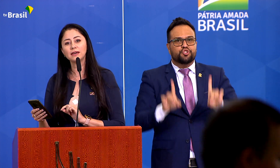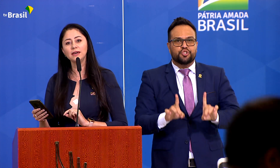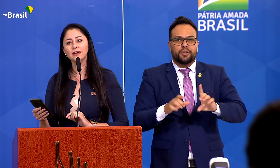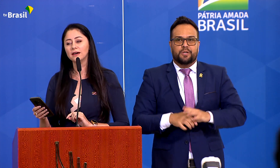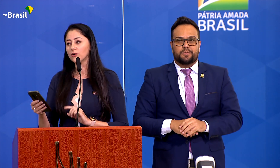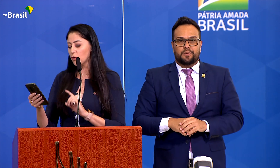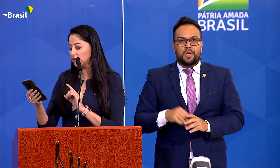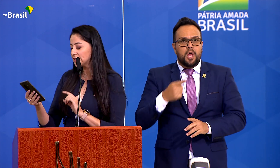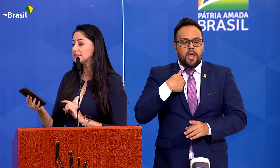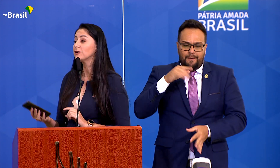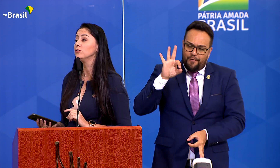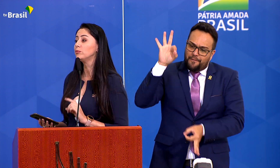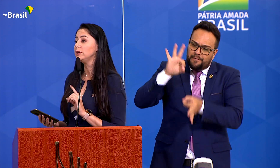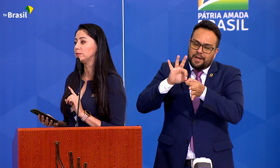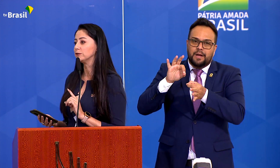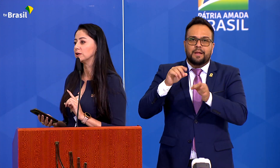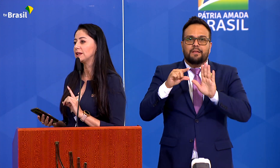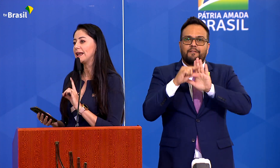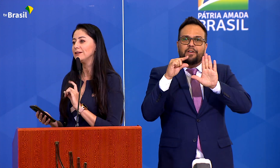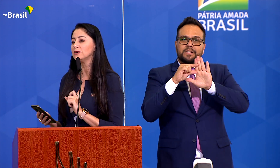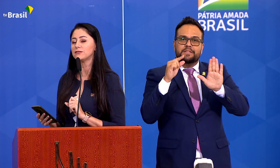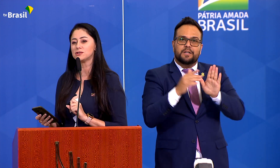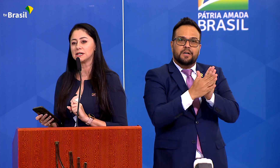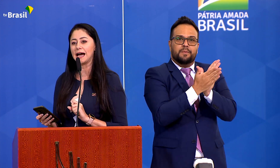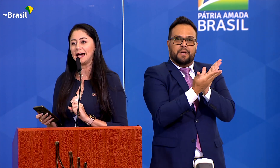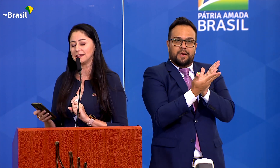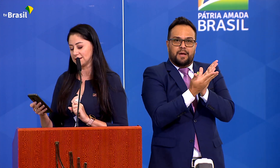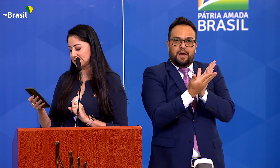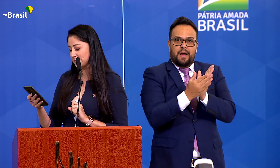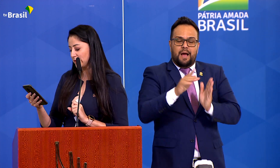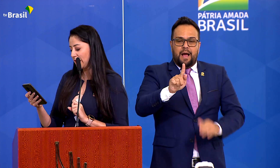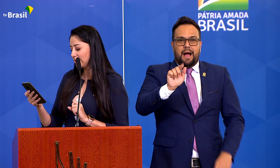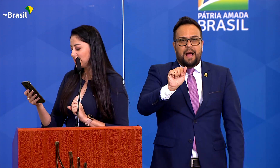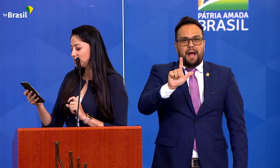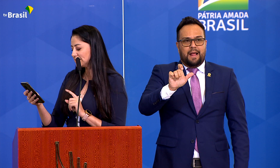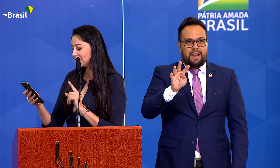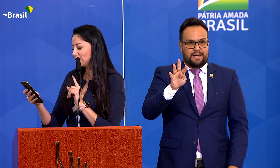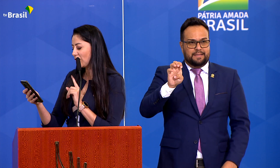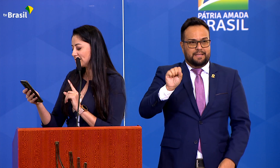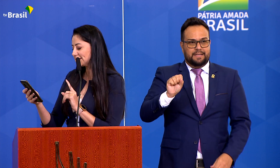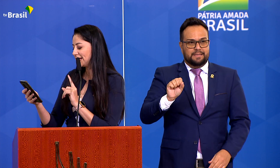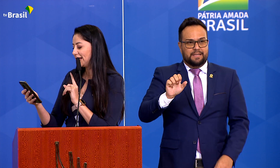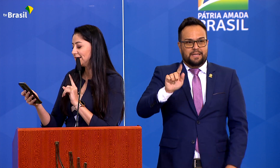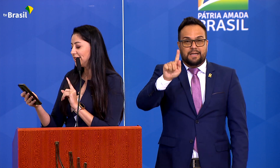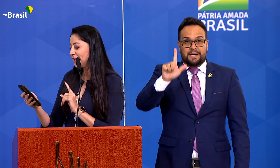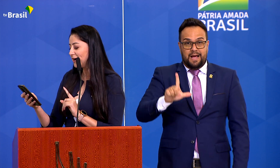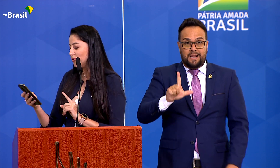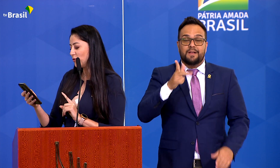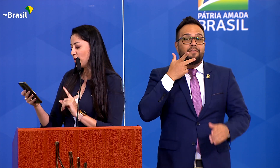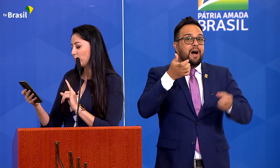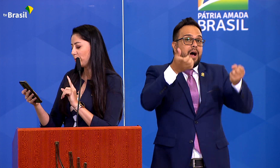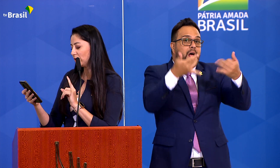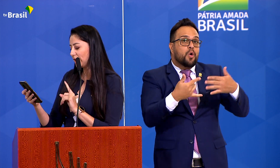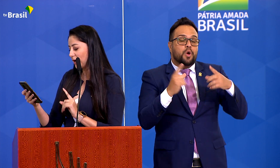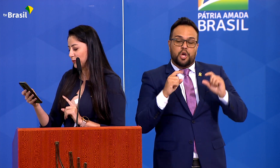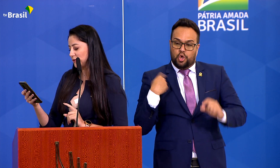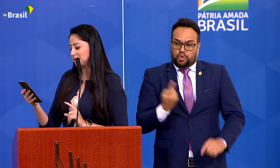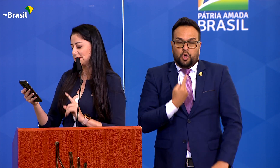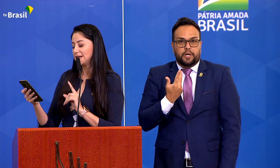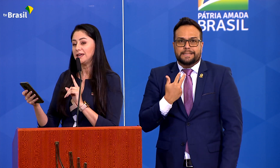encerro aqui com versículo bíblico que tá lá no livro de Gálatas que diz que nós não